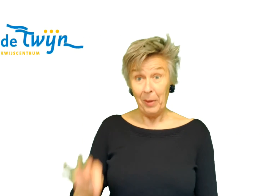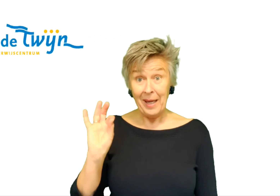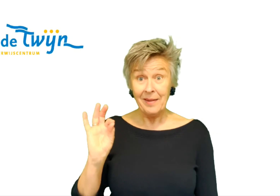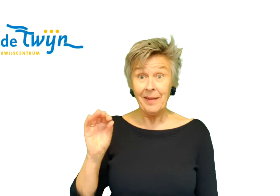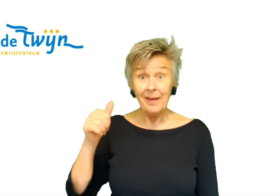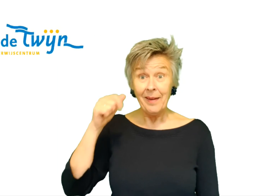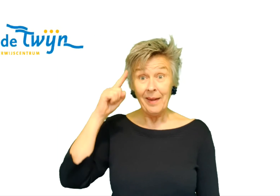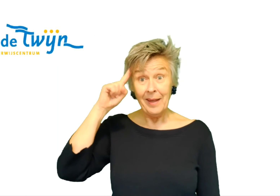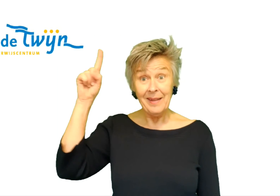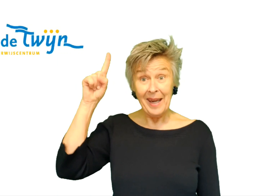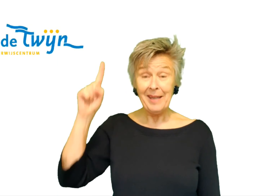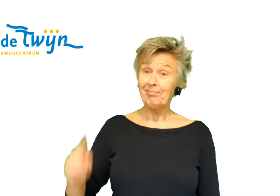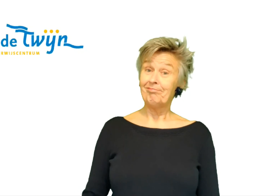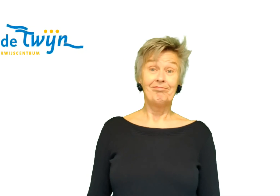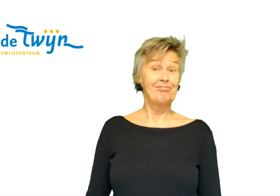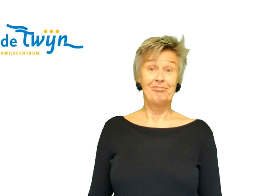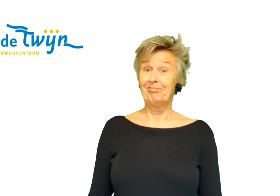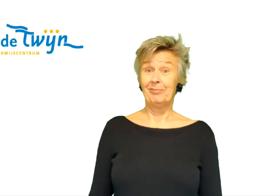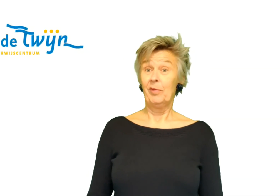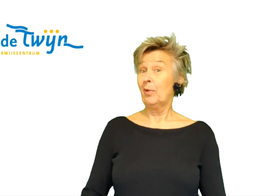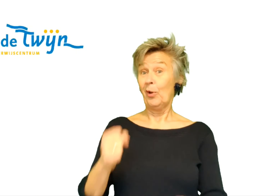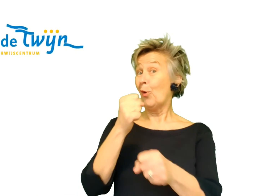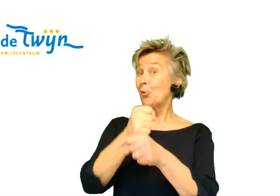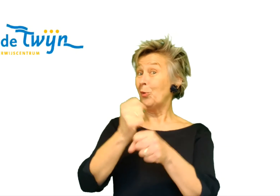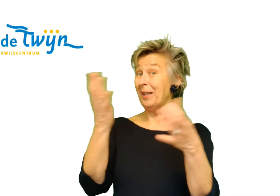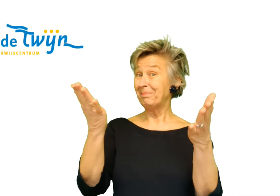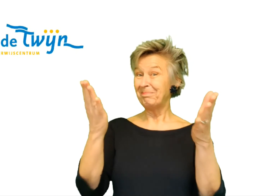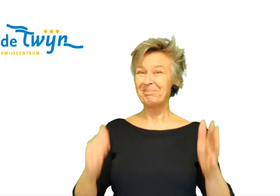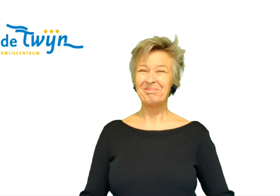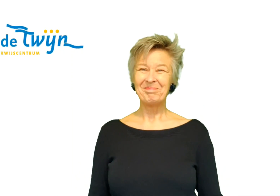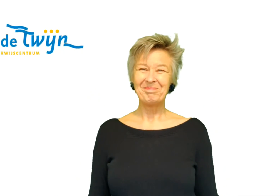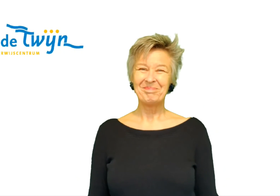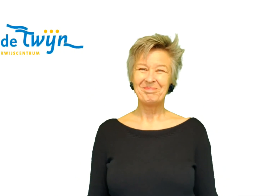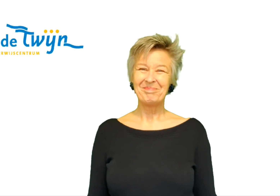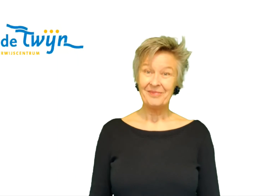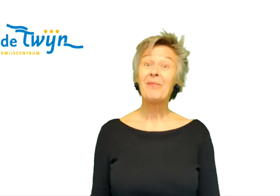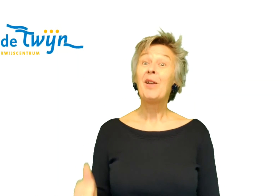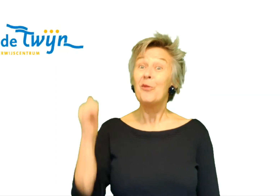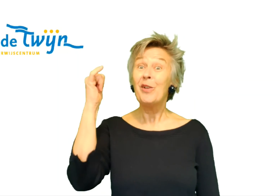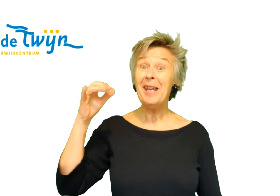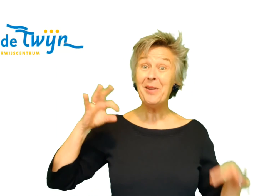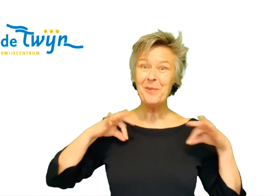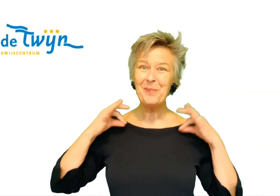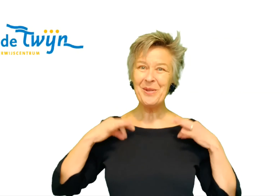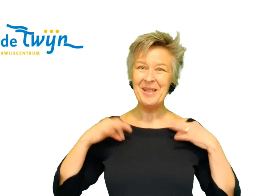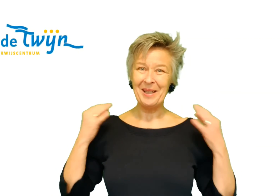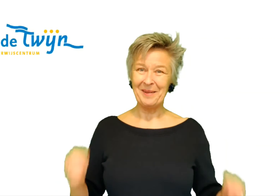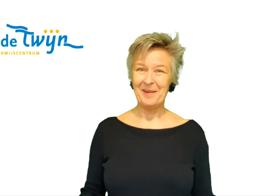beter idee? Gewoon doen, hè? Veel plezier